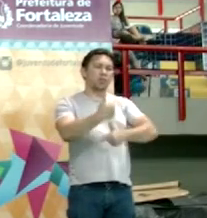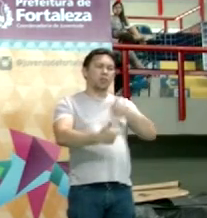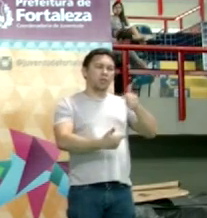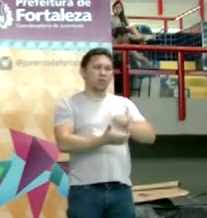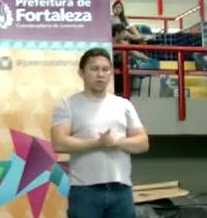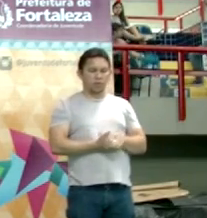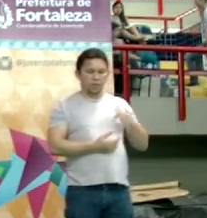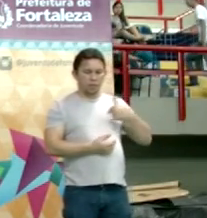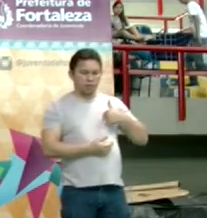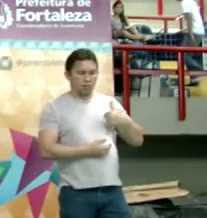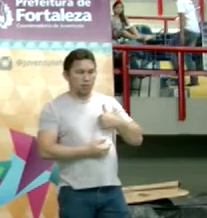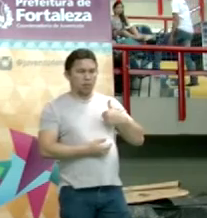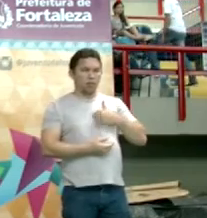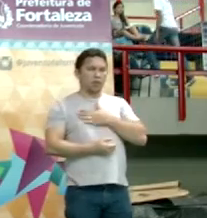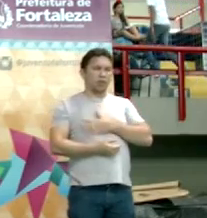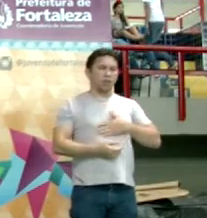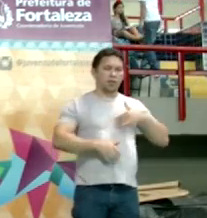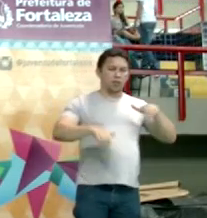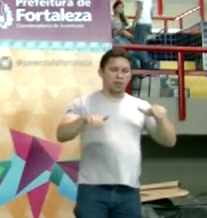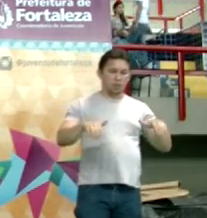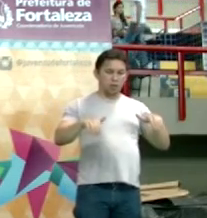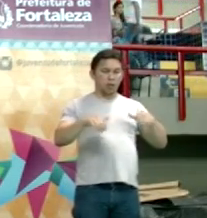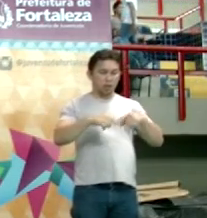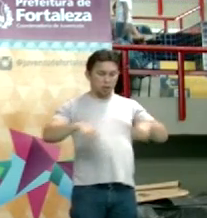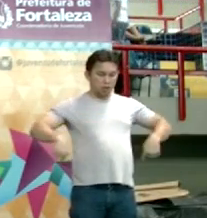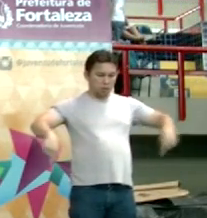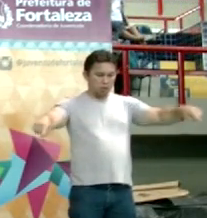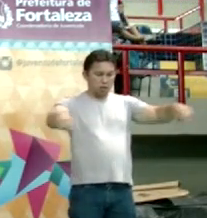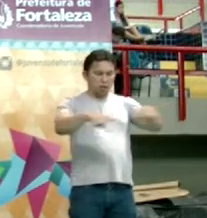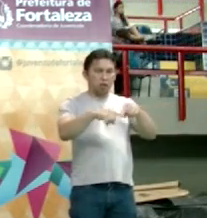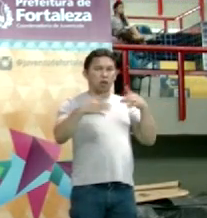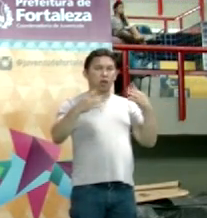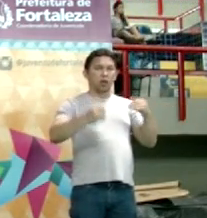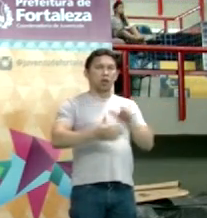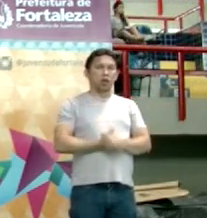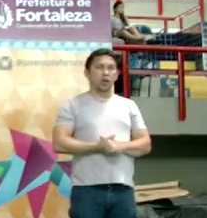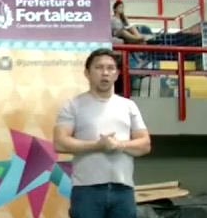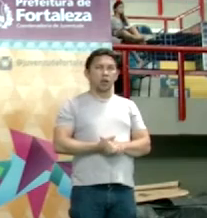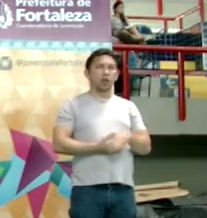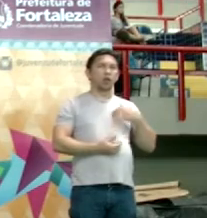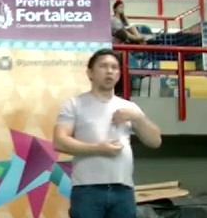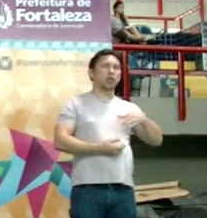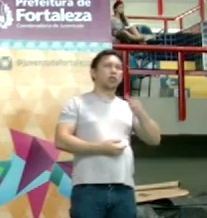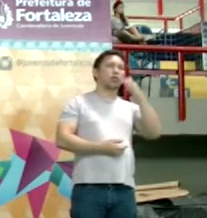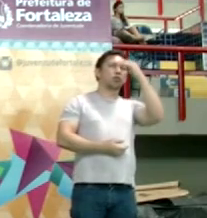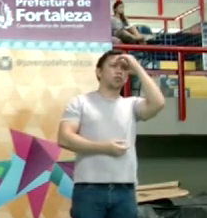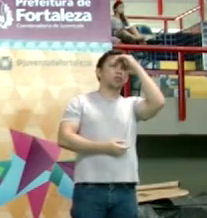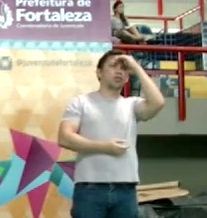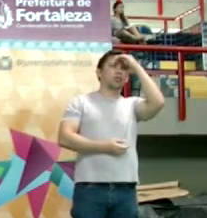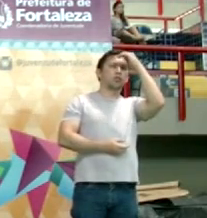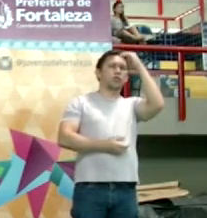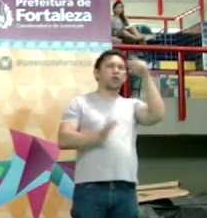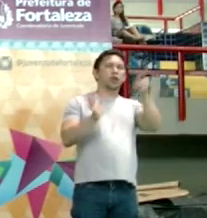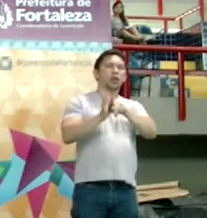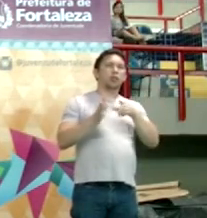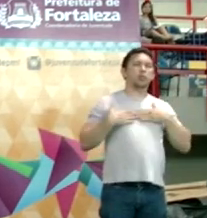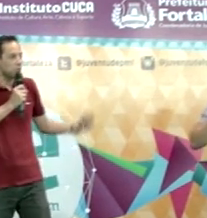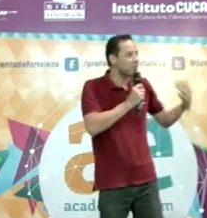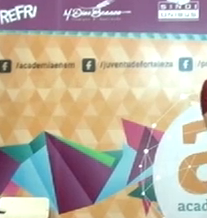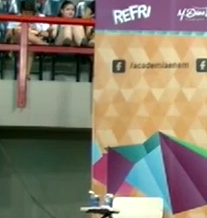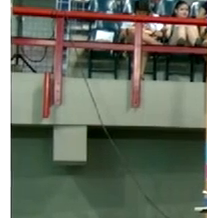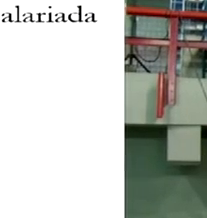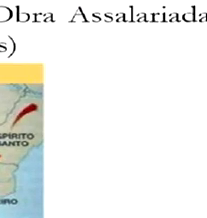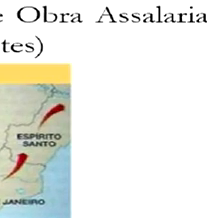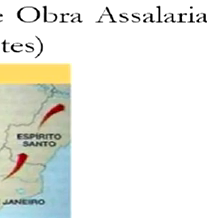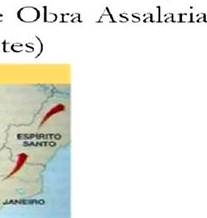o prazer, porque era aquele cara que tinha terra demais, ele olhava assim e dizia assim, ó, enquanto eu estiver vendo terra é minha, é o fraco. E